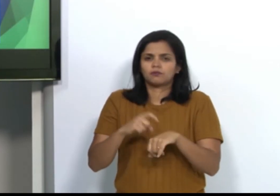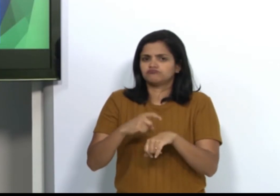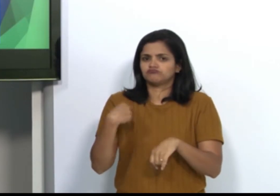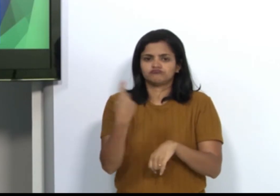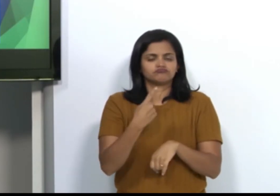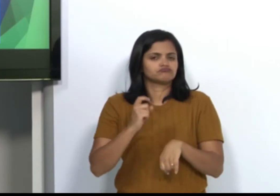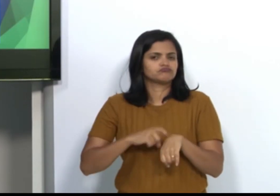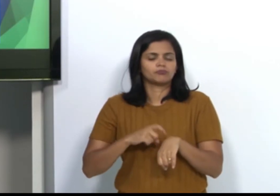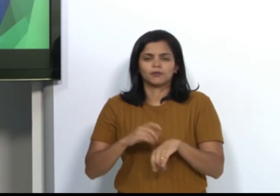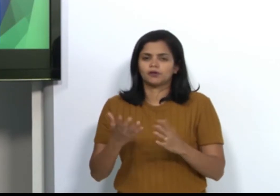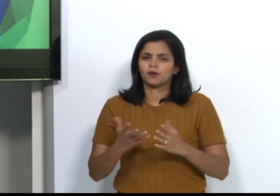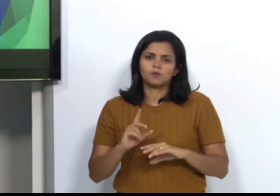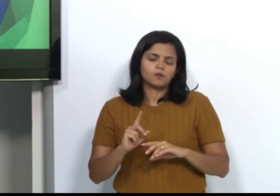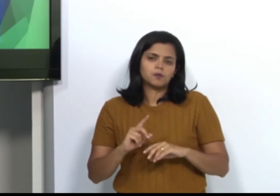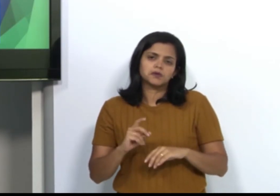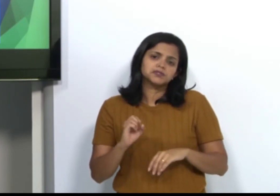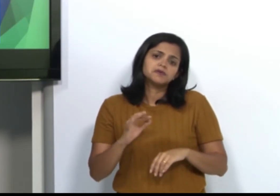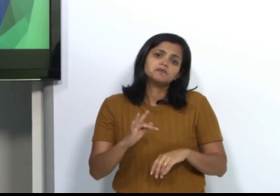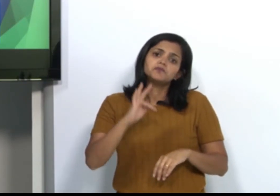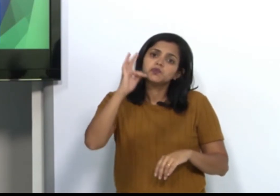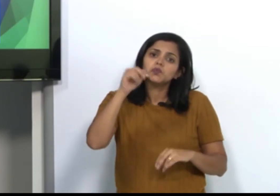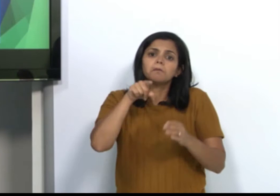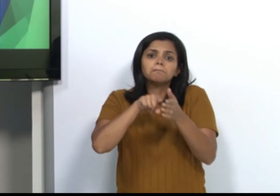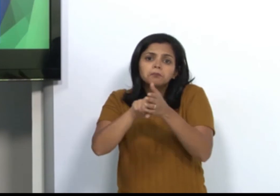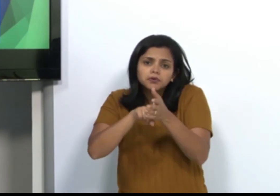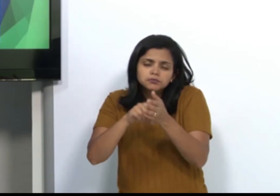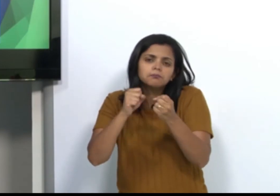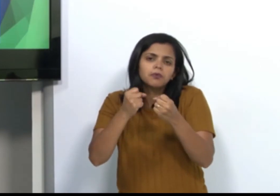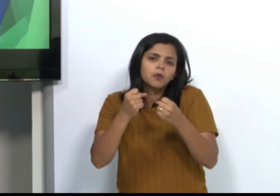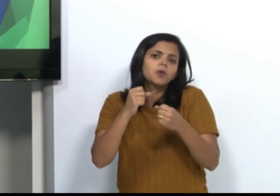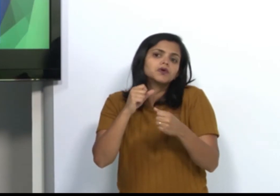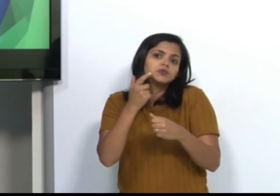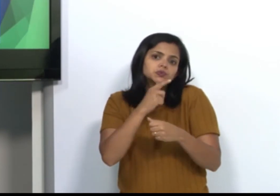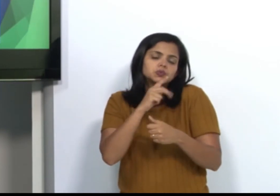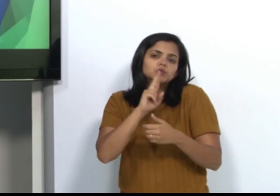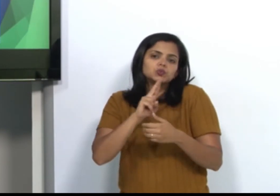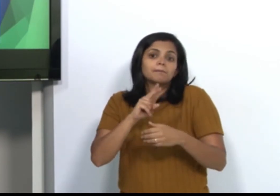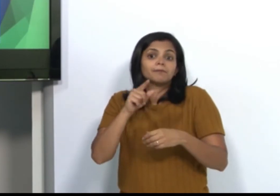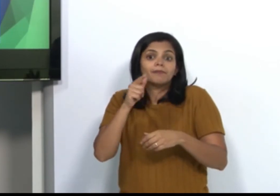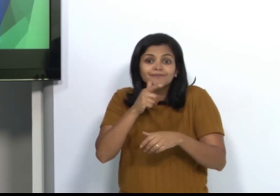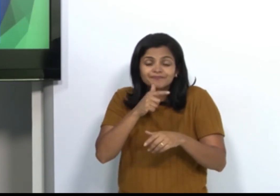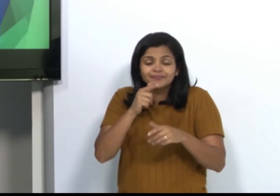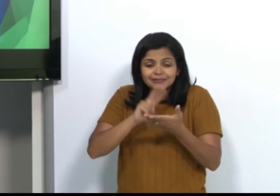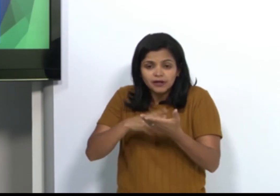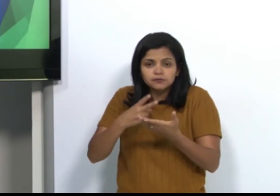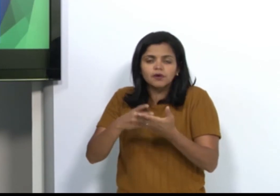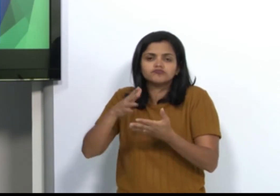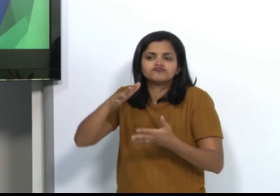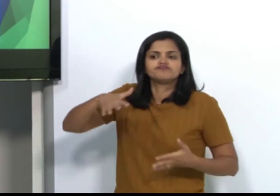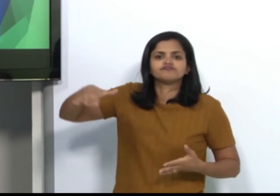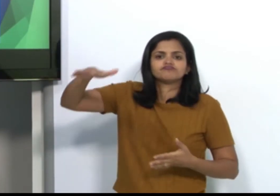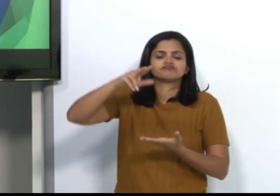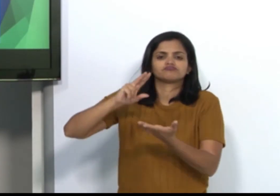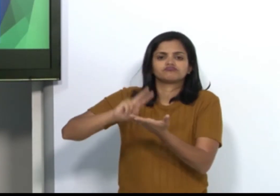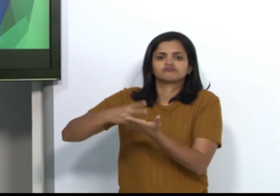Então, você vai colocar ali. Nós não vamos falar sobre tradução. Futuramente, vocês poderão pesquisar sobre isso.